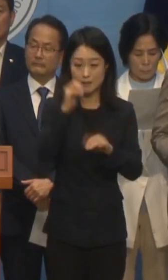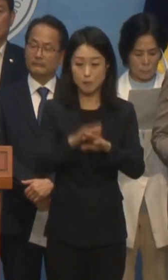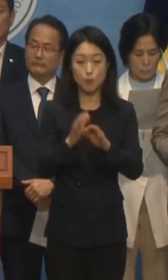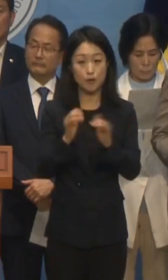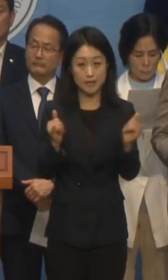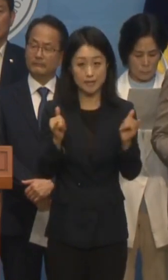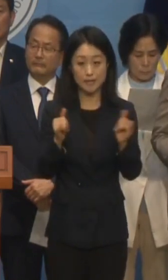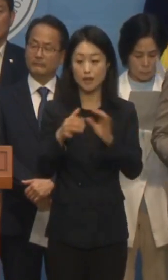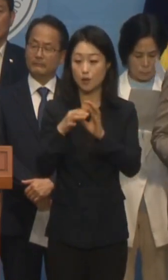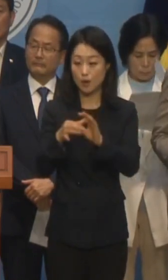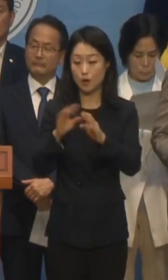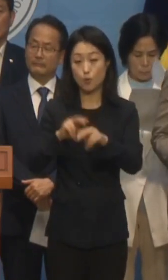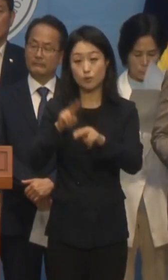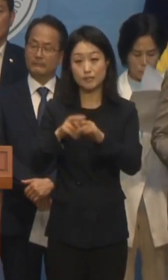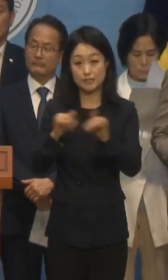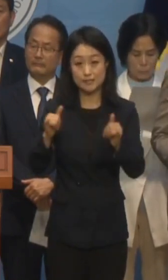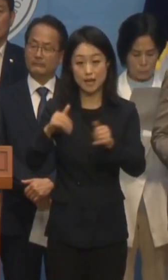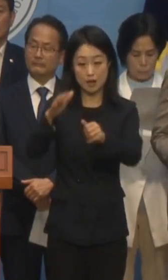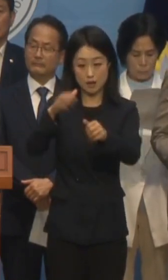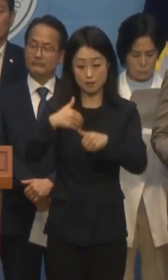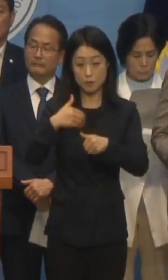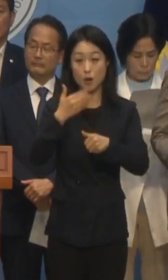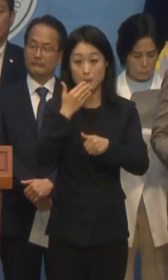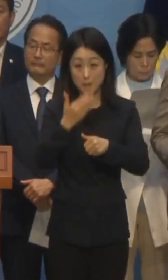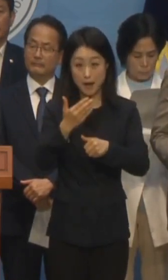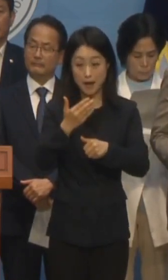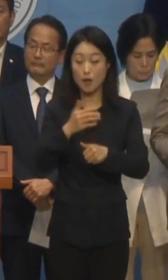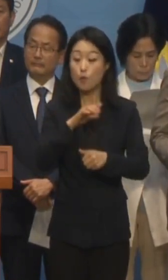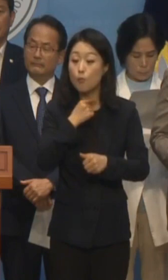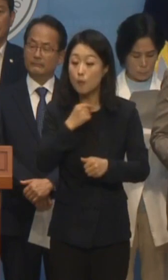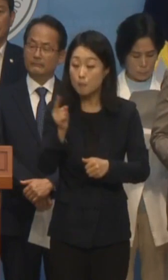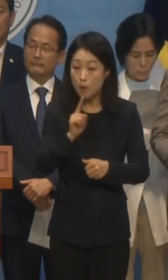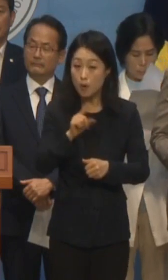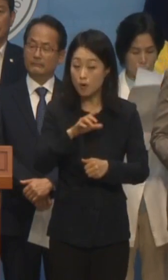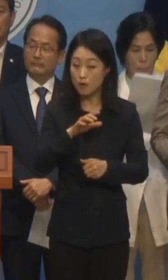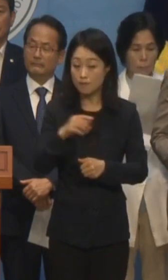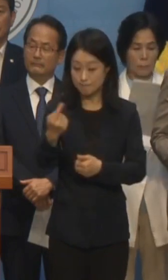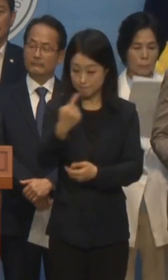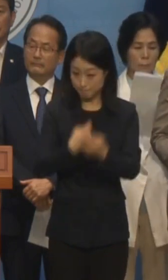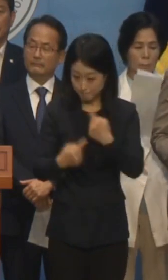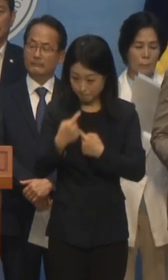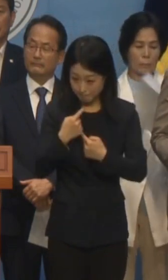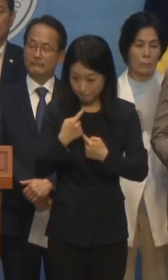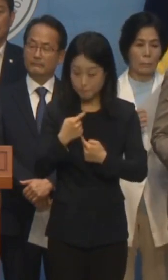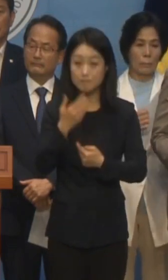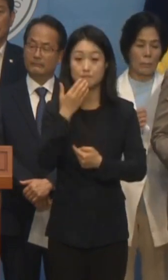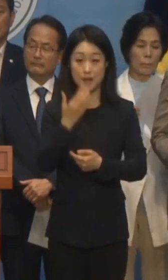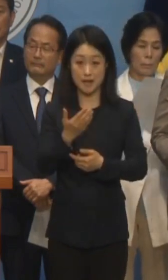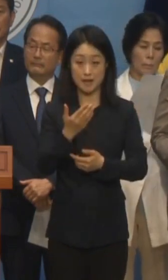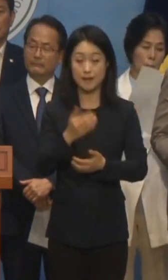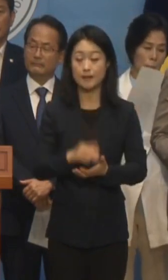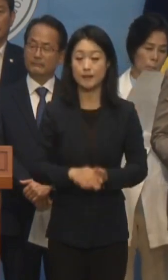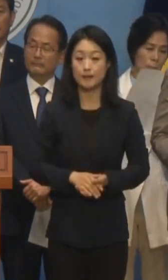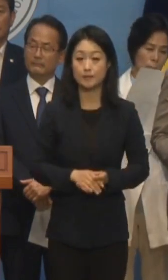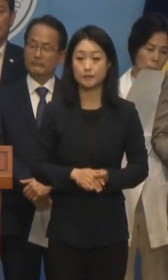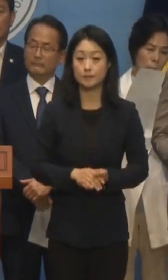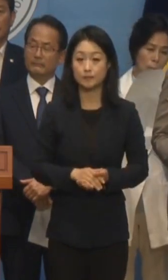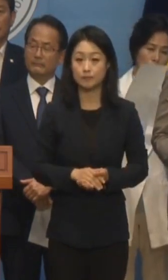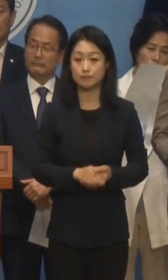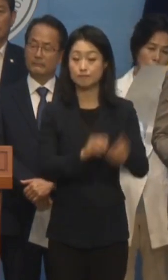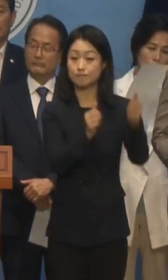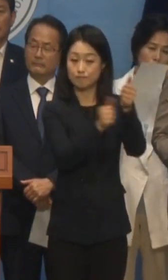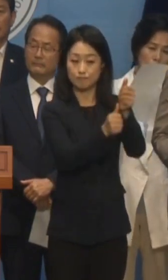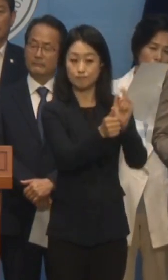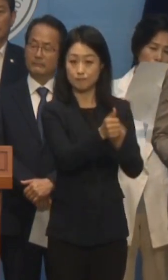또는 관계 공직자의 출석 및 의견 진술 요구를 할 수 있도록 규정하고 있습니다. 정승윤